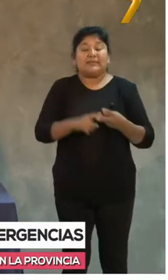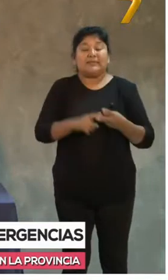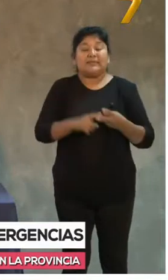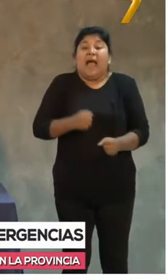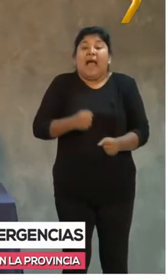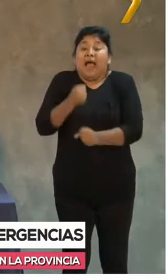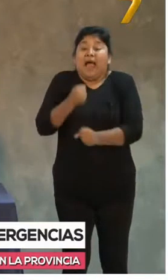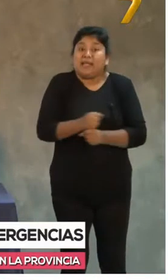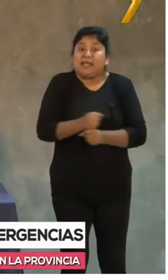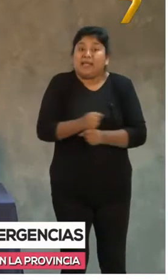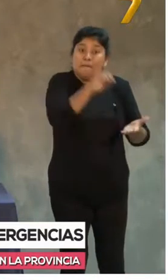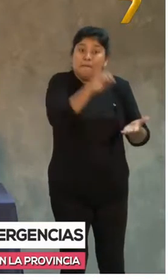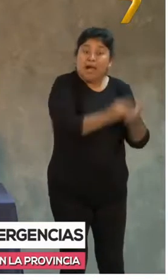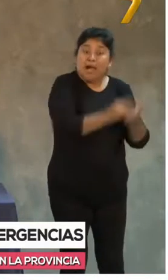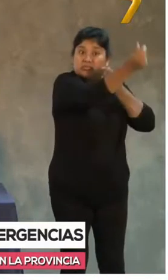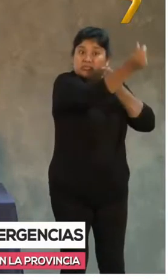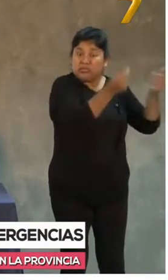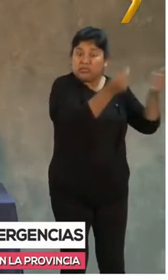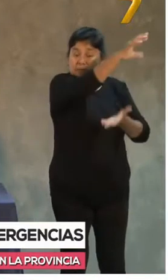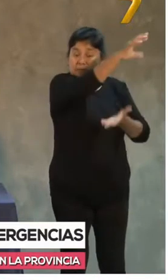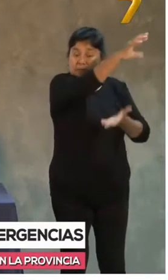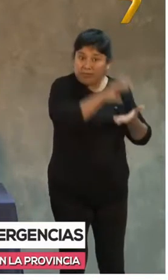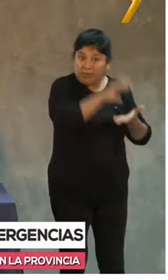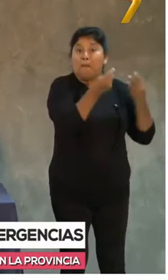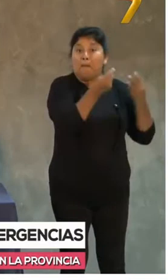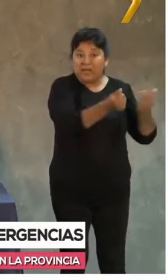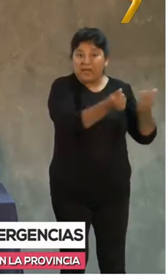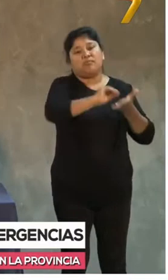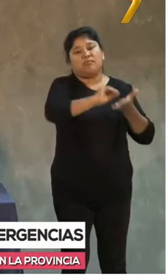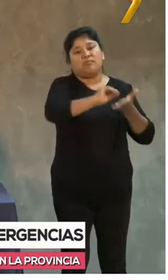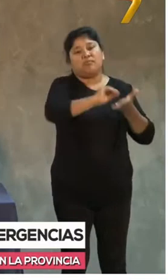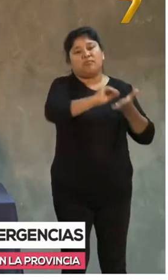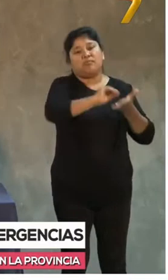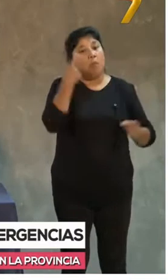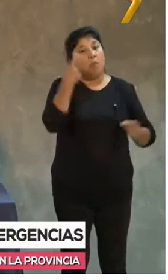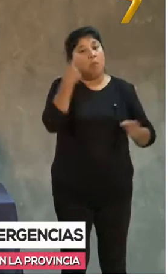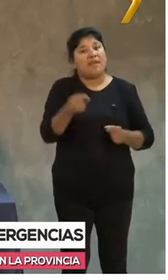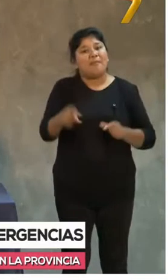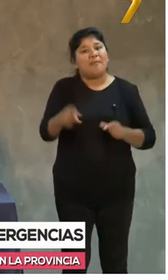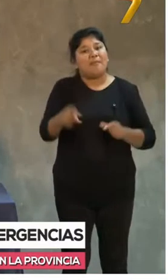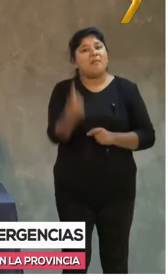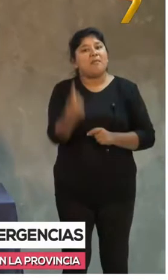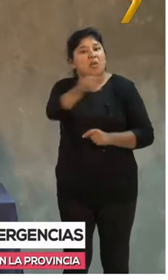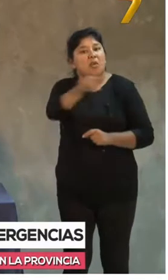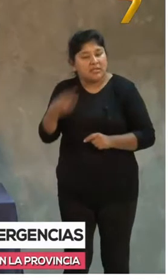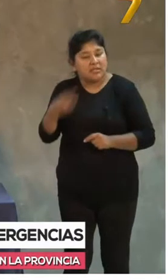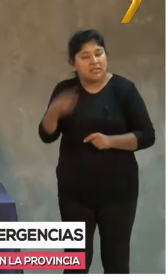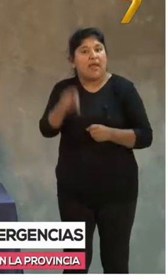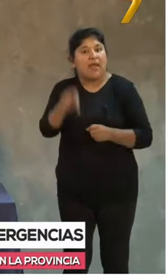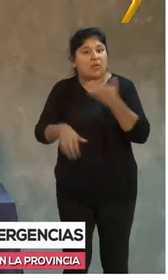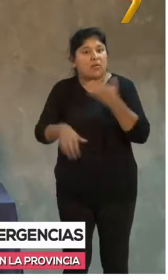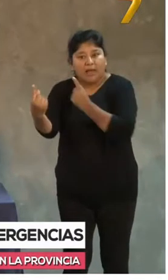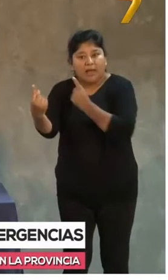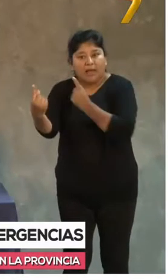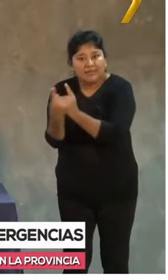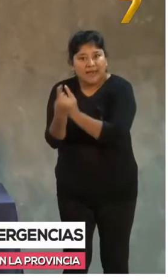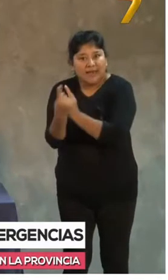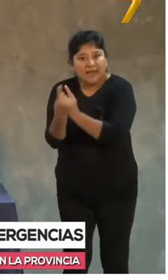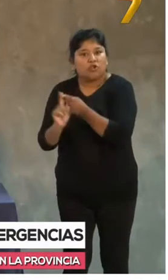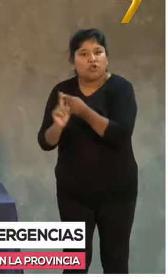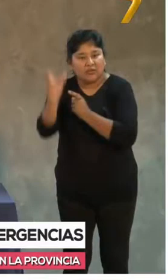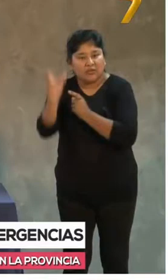recursos, porque son aquellos que van a estar expuestos mayormente a este tipo de situaciones. como en este momento no estamos todavía con